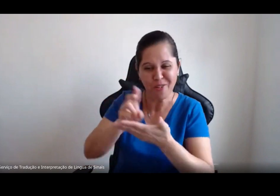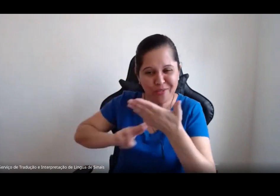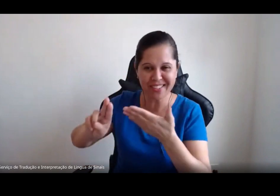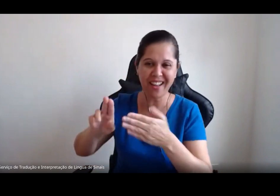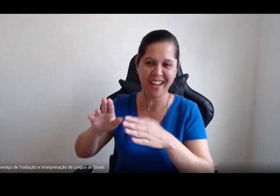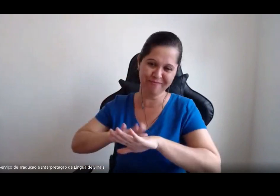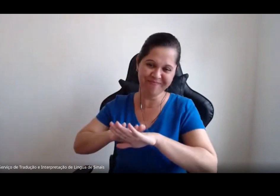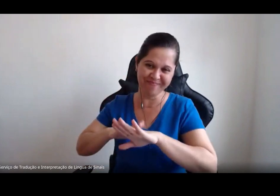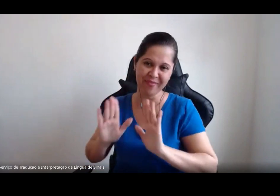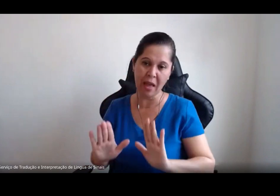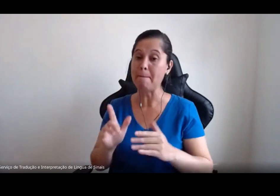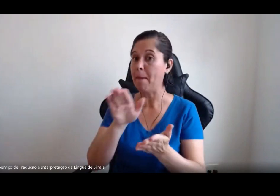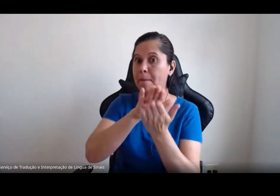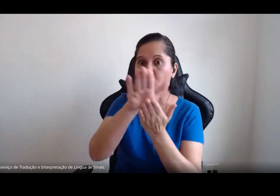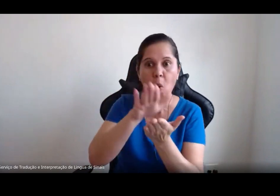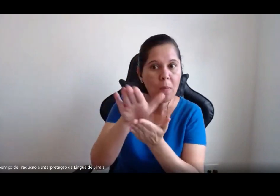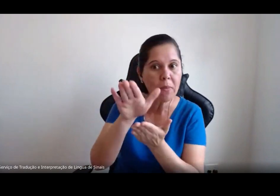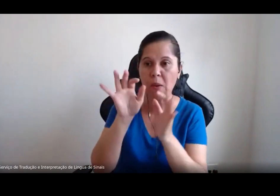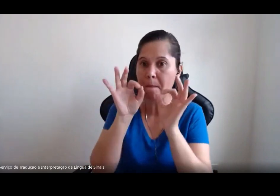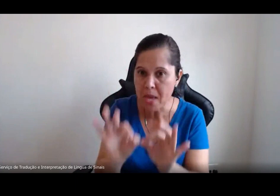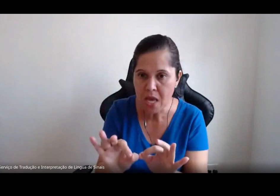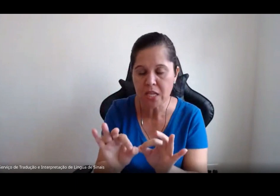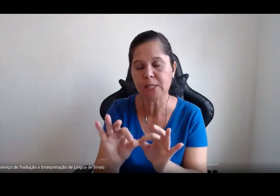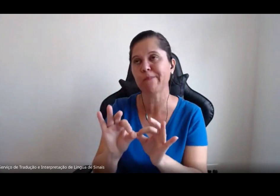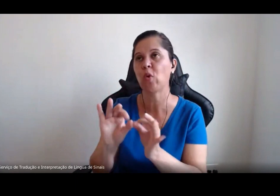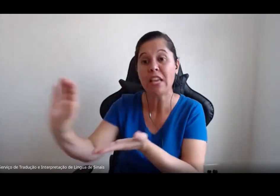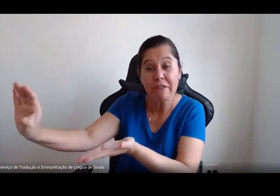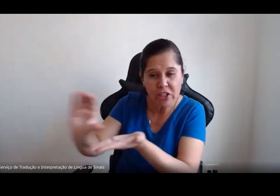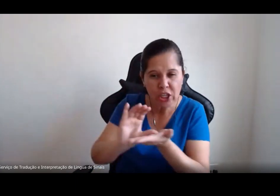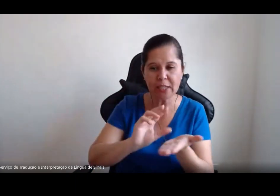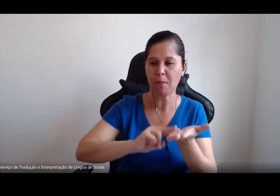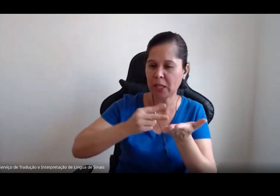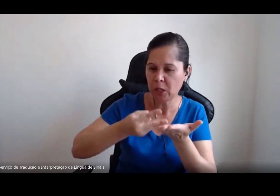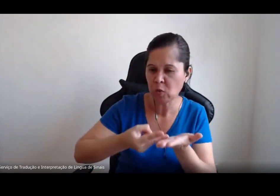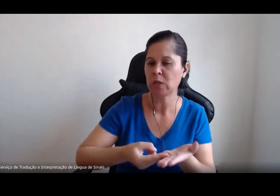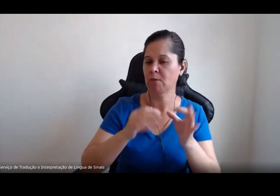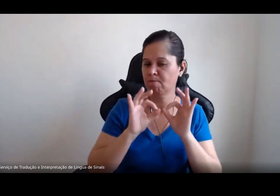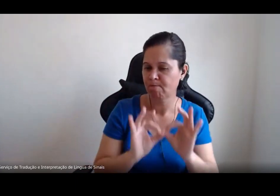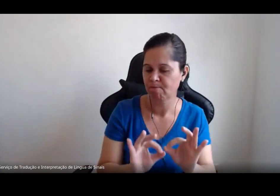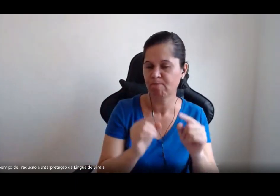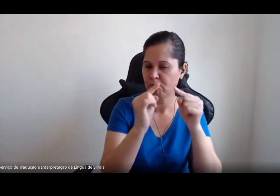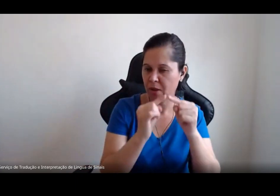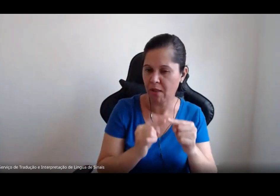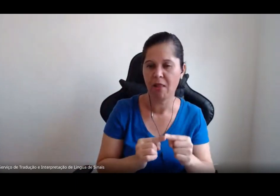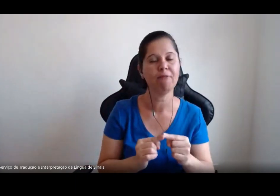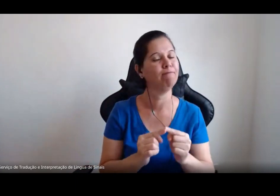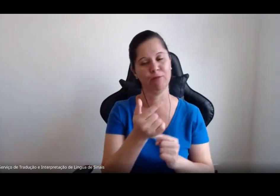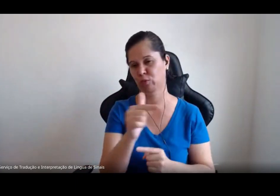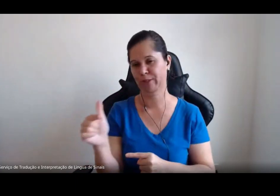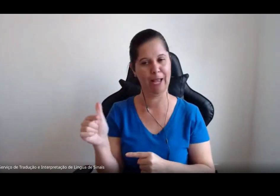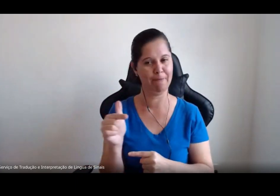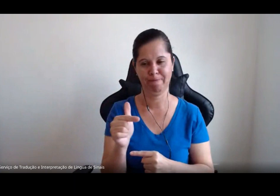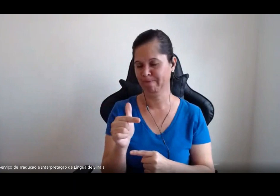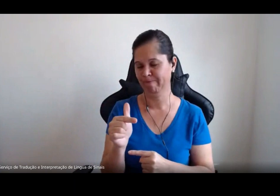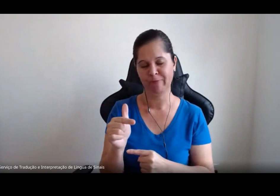fazemos isso, mas não temos publicações, não temos o investimento na publicação de muitos dos